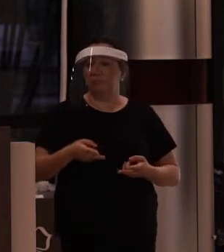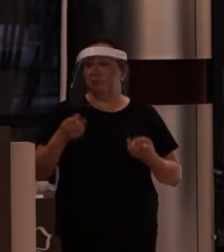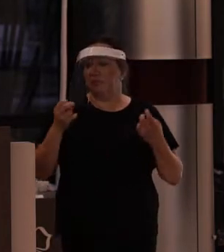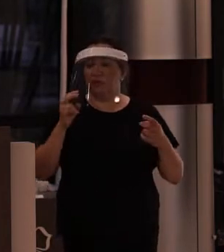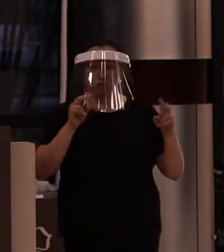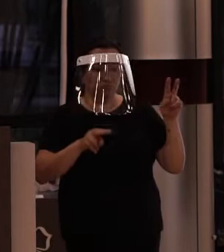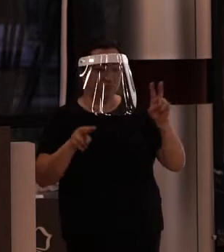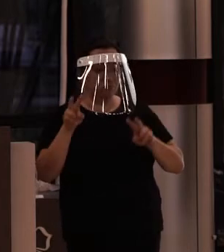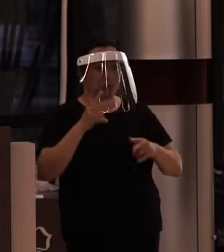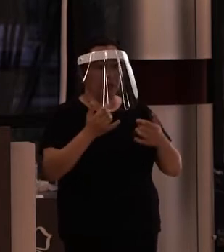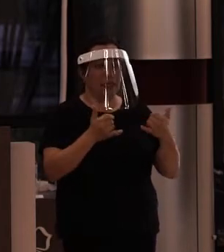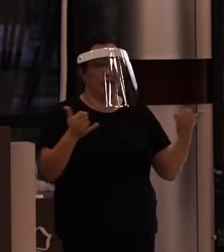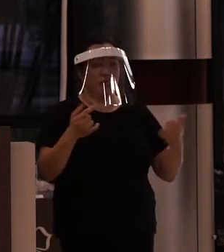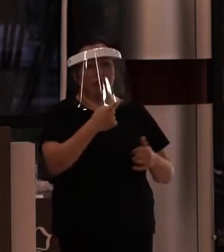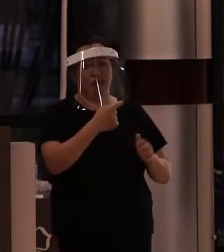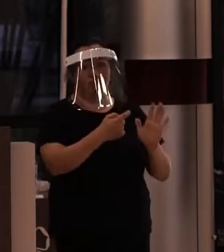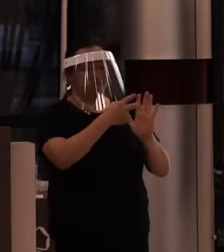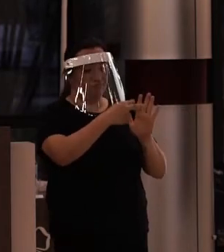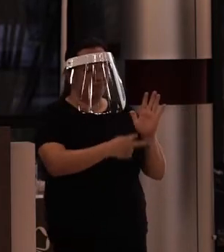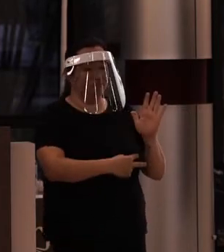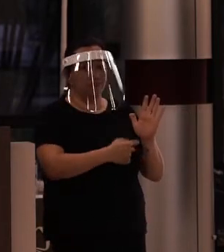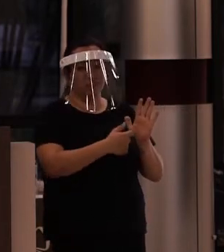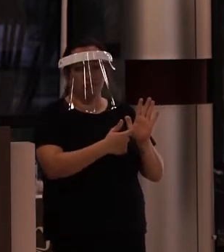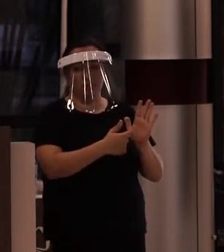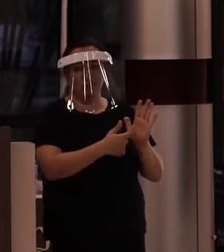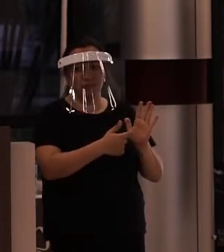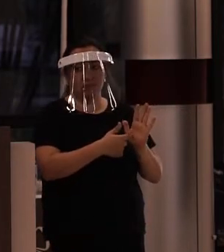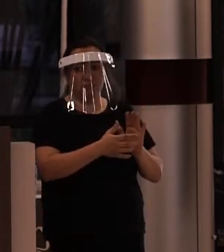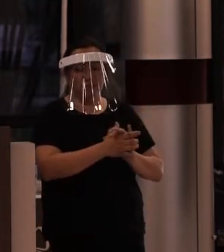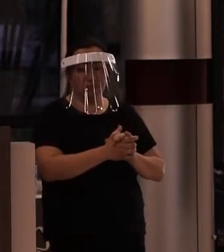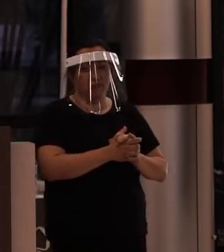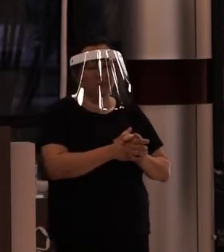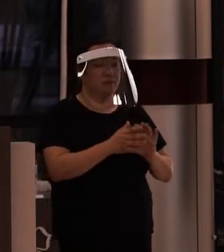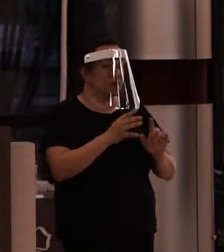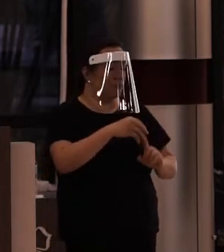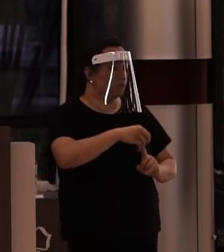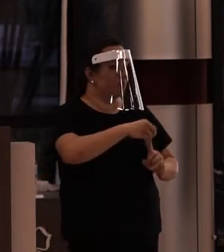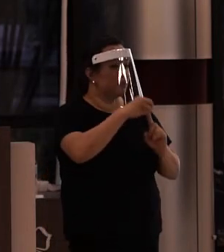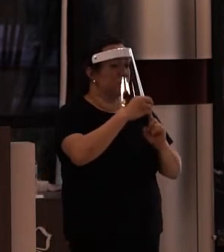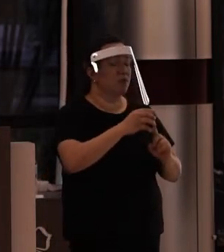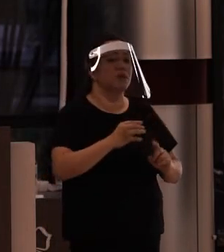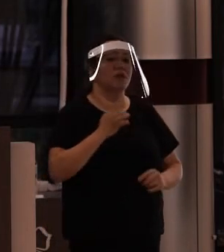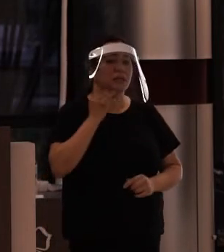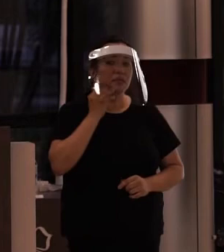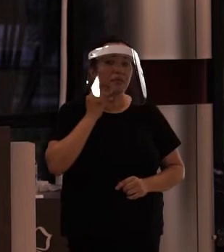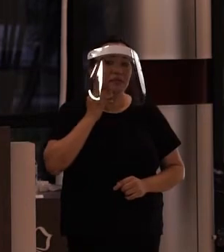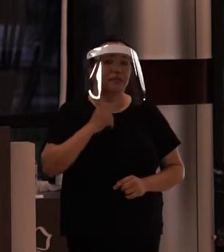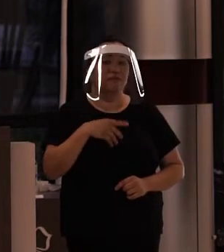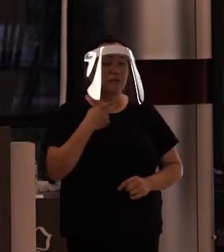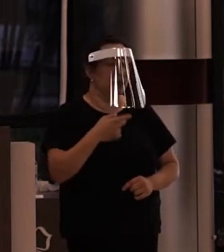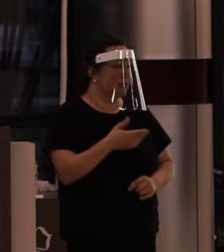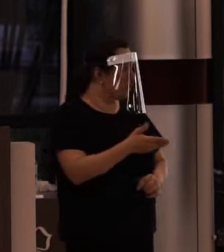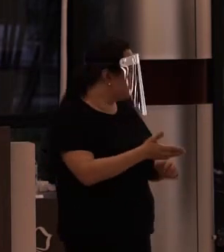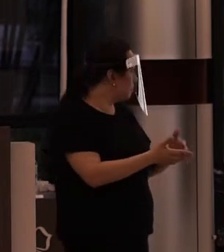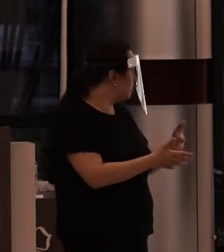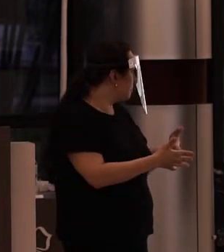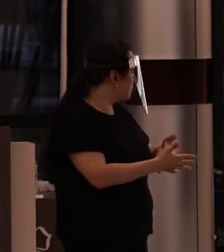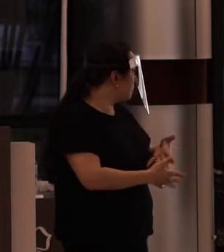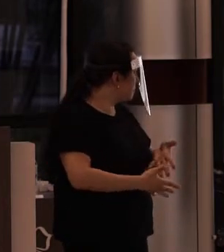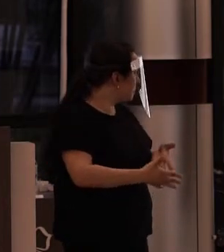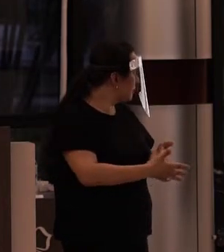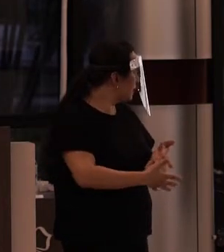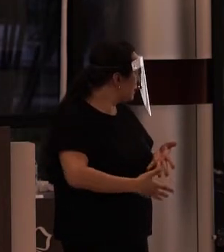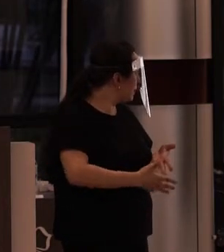da elétrica acertar tanto esse aqui. Aí você pergunta para ele onde está o defeito, eles vão chutar, não, é aqui embaixo, está mais